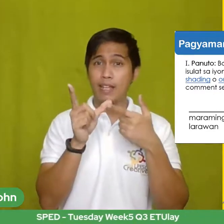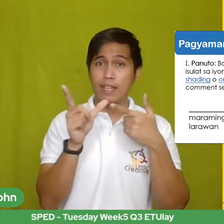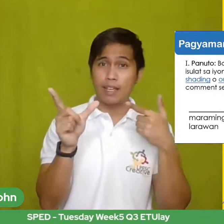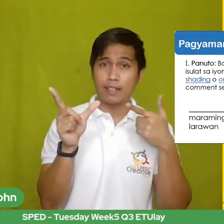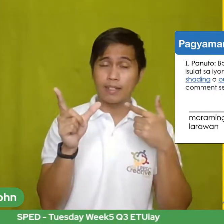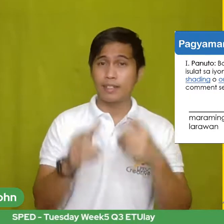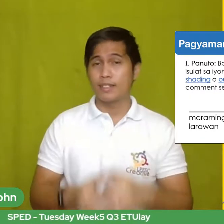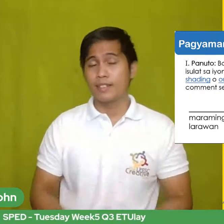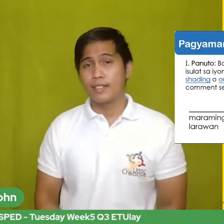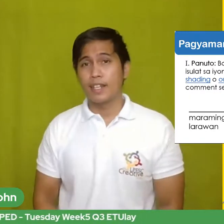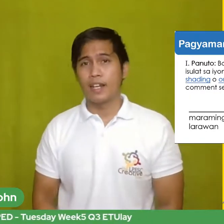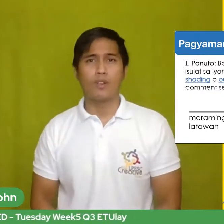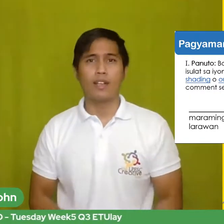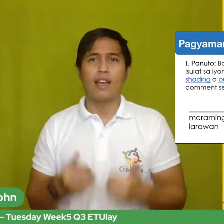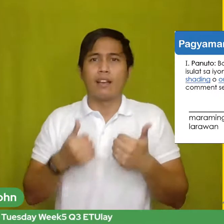Maraming linya. Ano kaya?